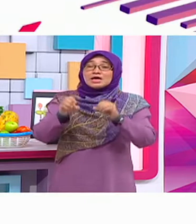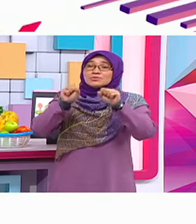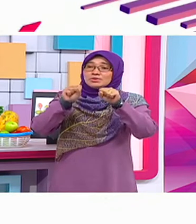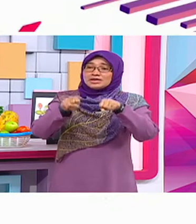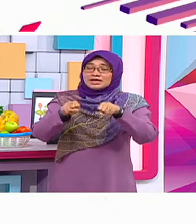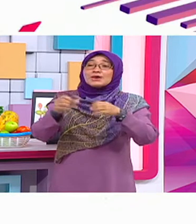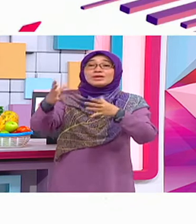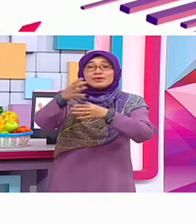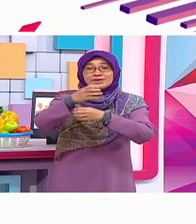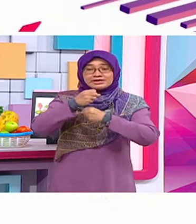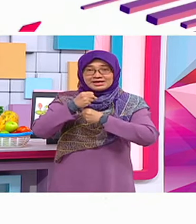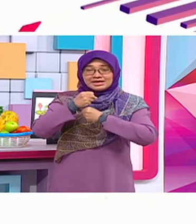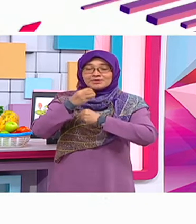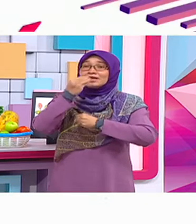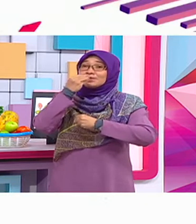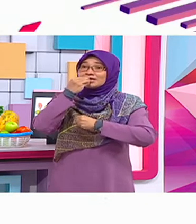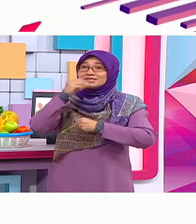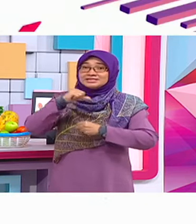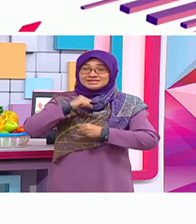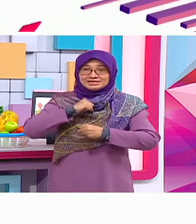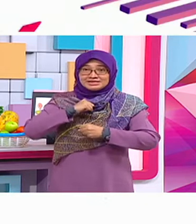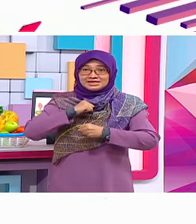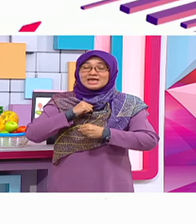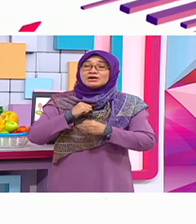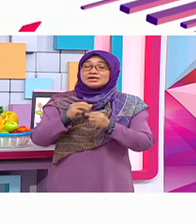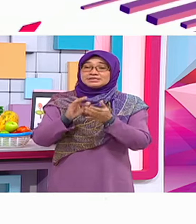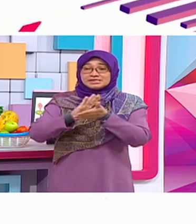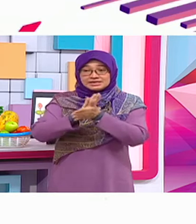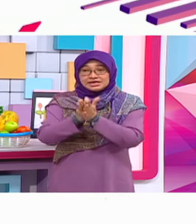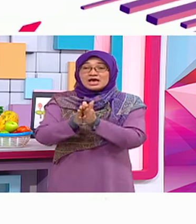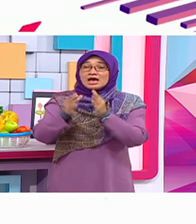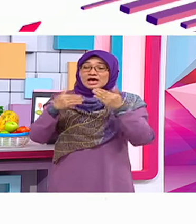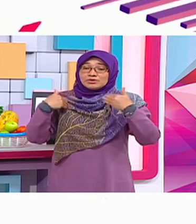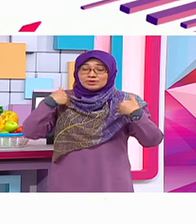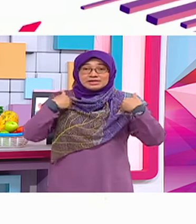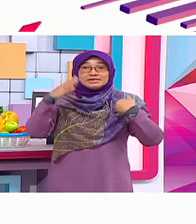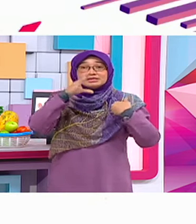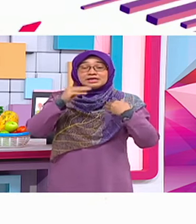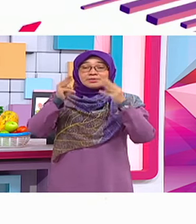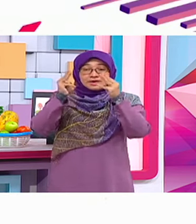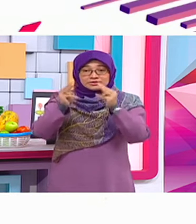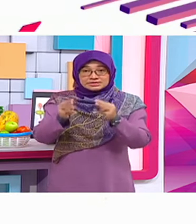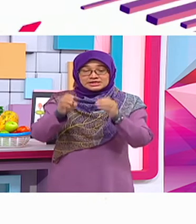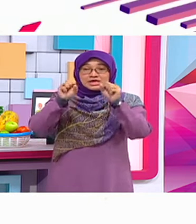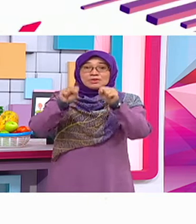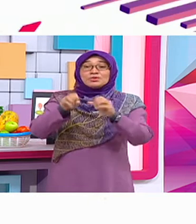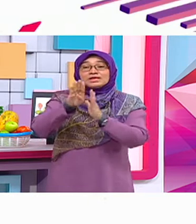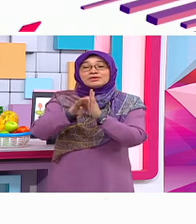boleh mendapatkan Oke makanannya sendiri kejadian Haiwan dan manusia boleh